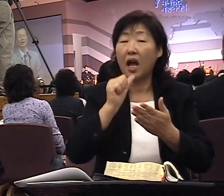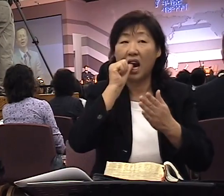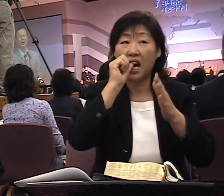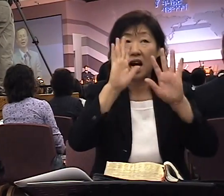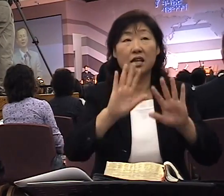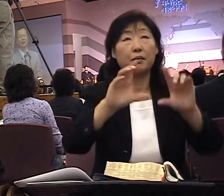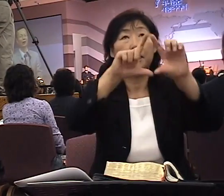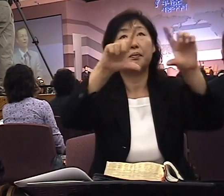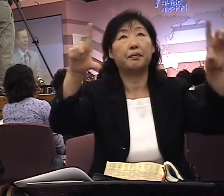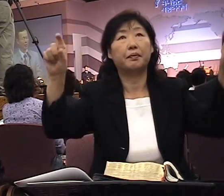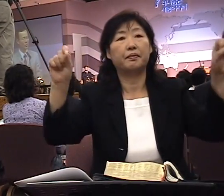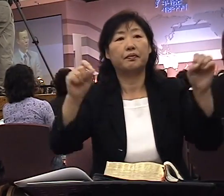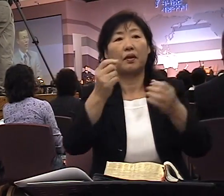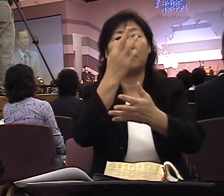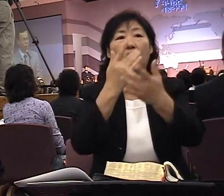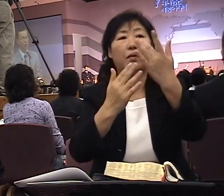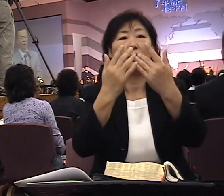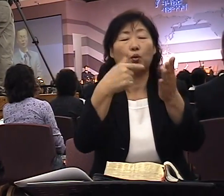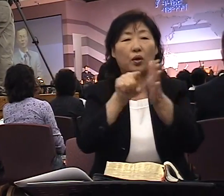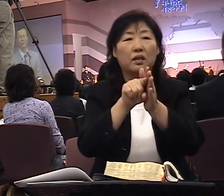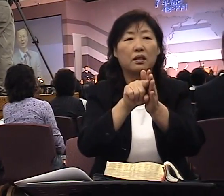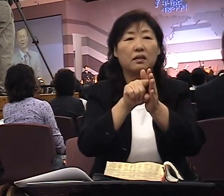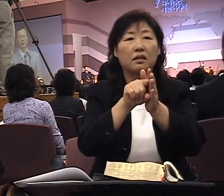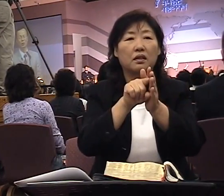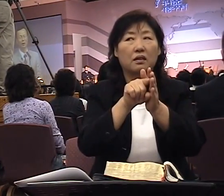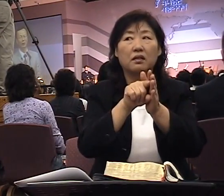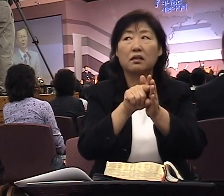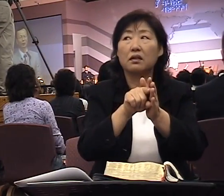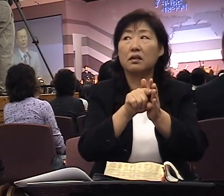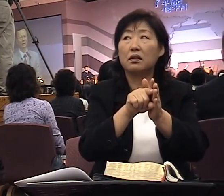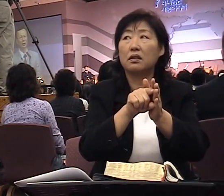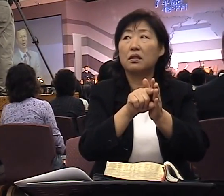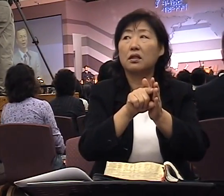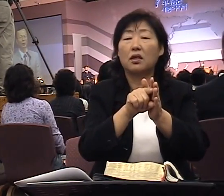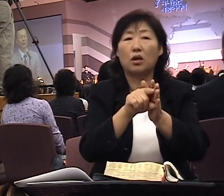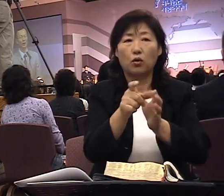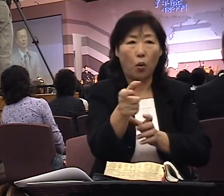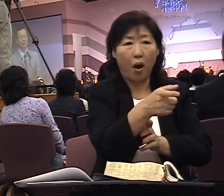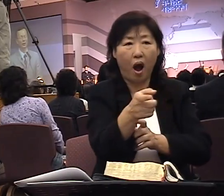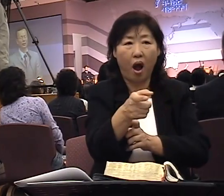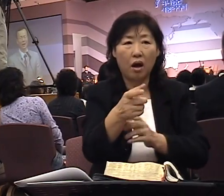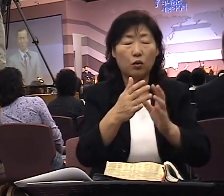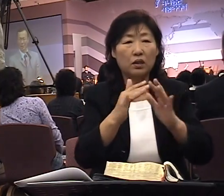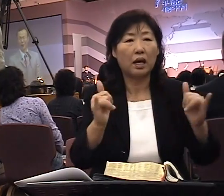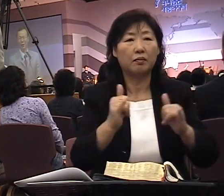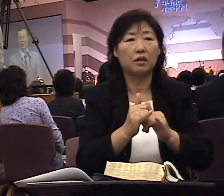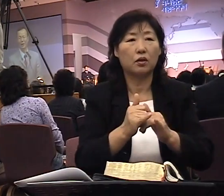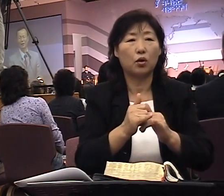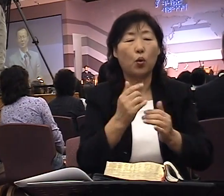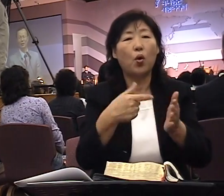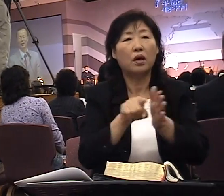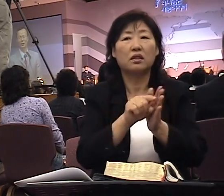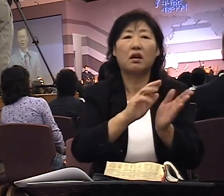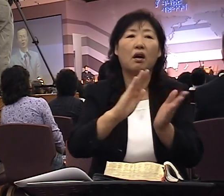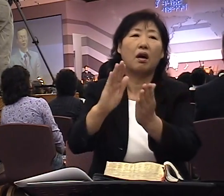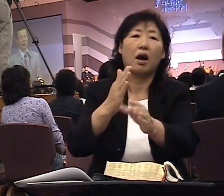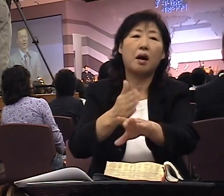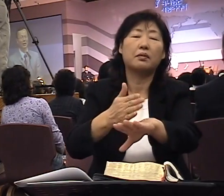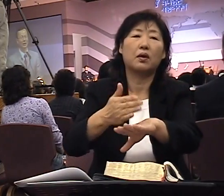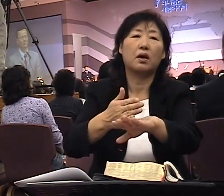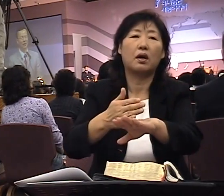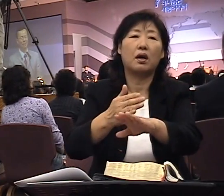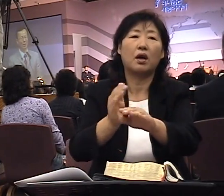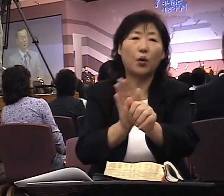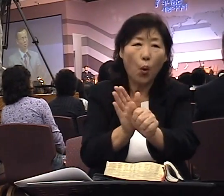철탑에는 Firefighters, we appreciate you. 소방대원들을 향하여 특별히 그 감사와 우리의 그